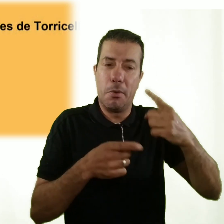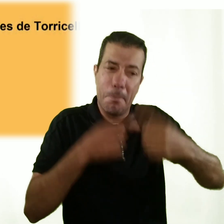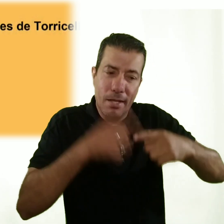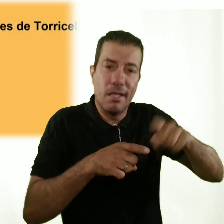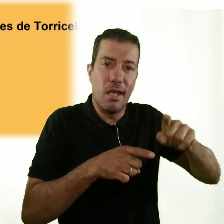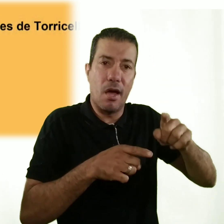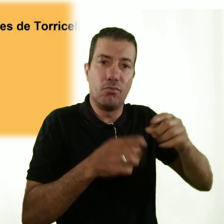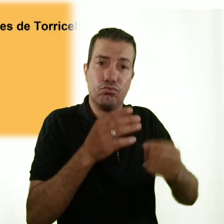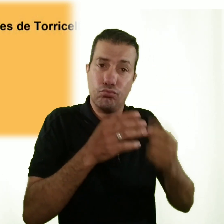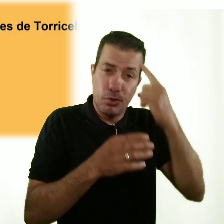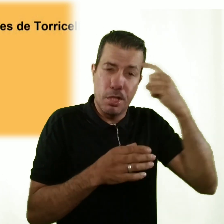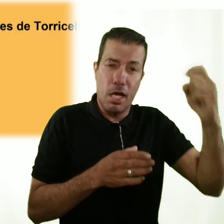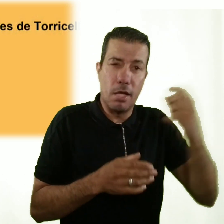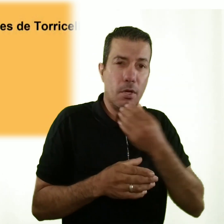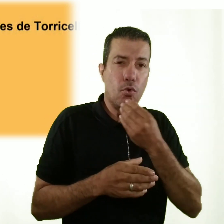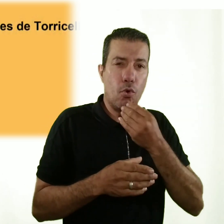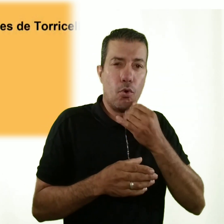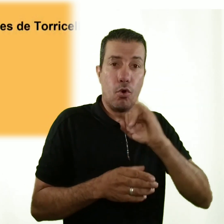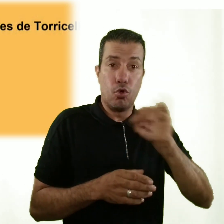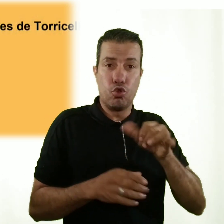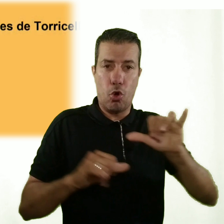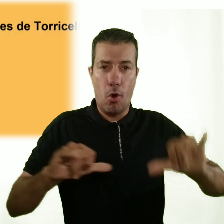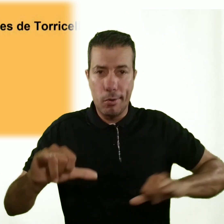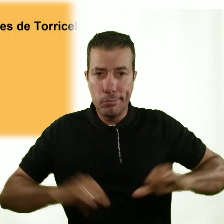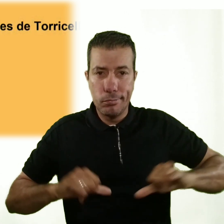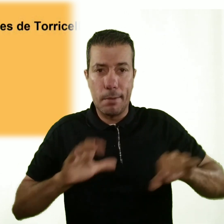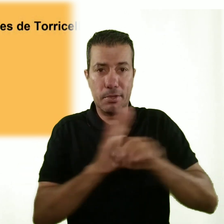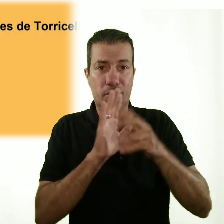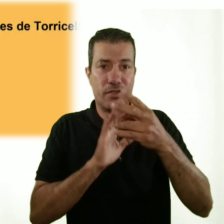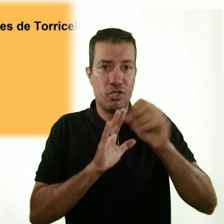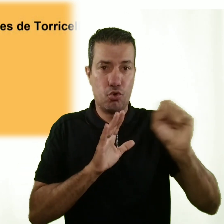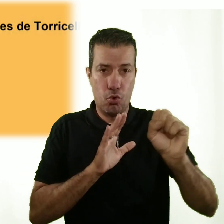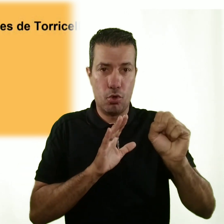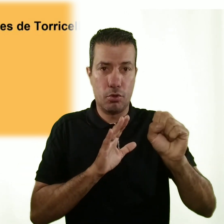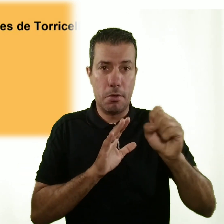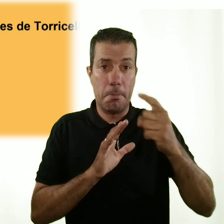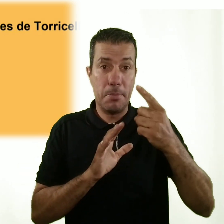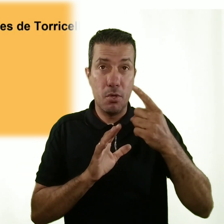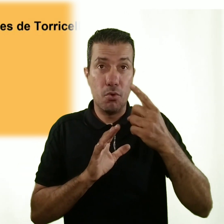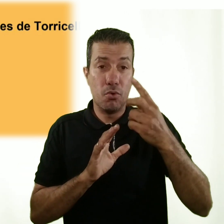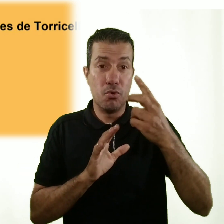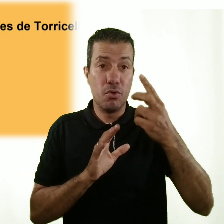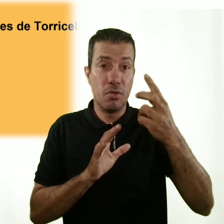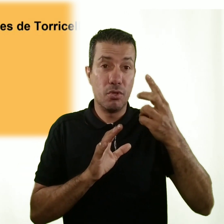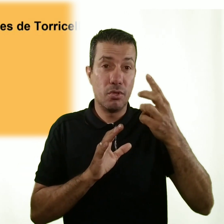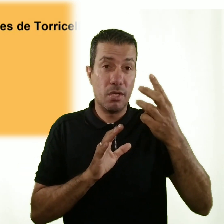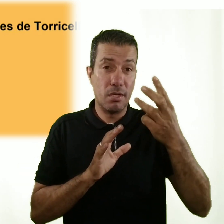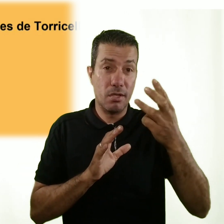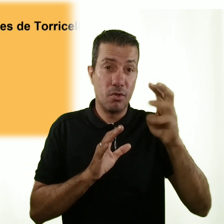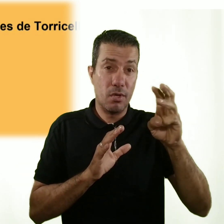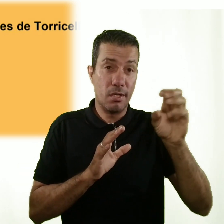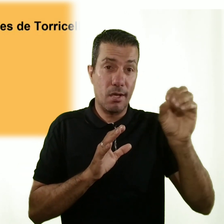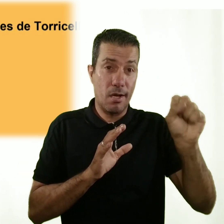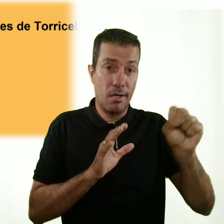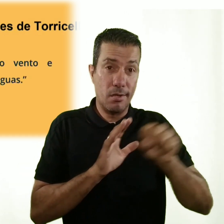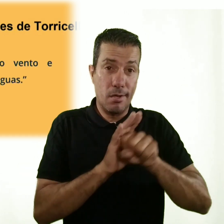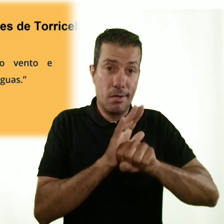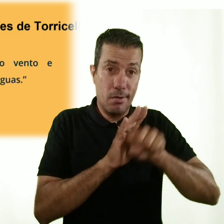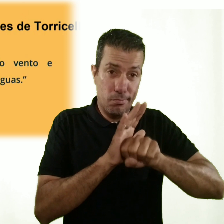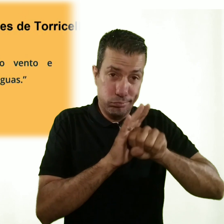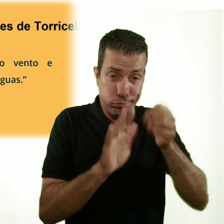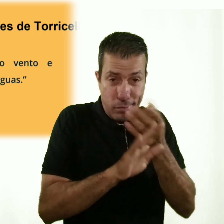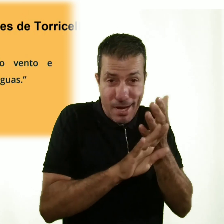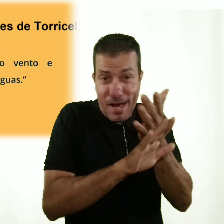Jó, capítulo 28, verso 25. 3.150 anos antes de Torricelli inventar